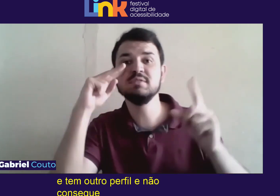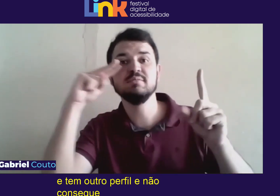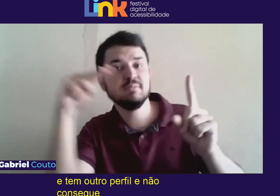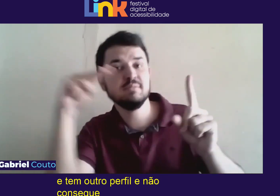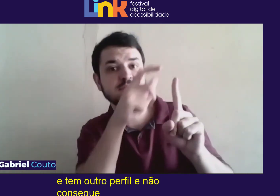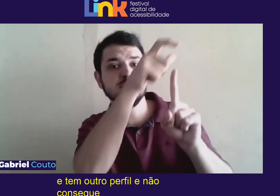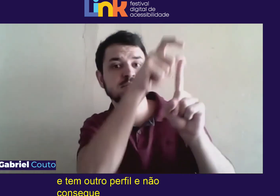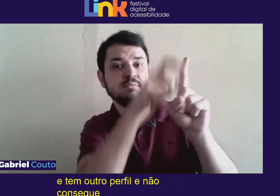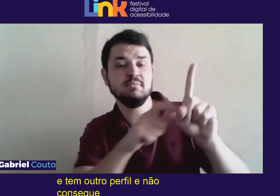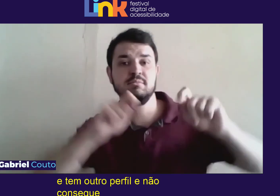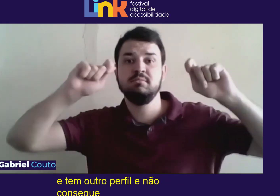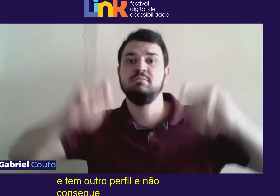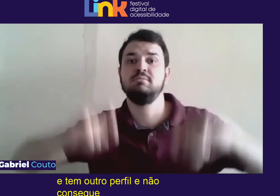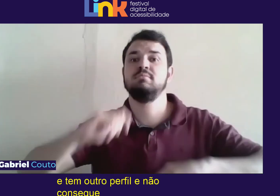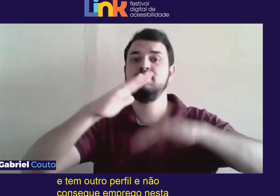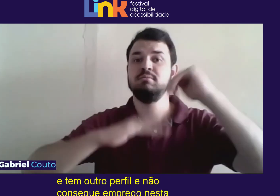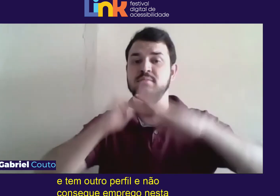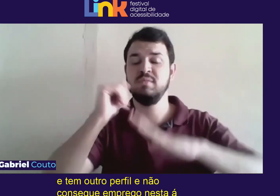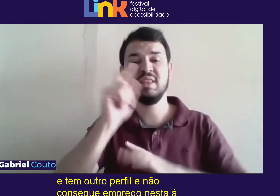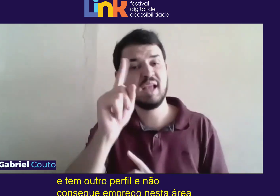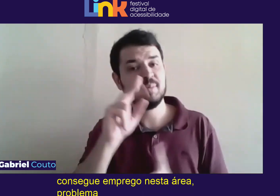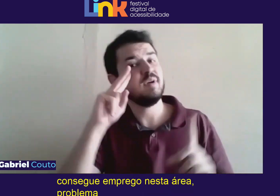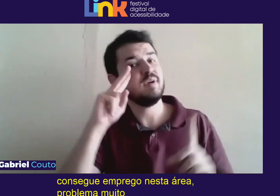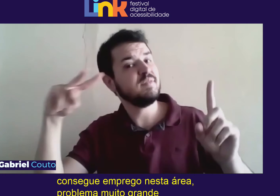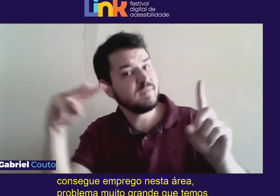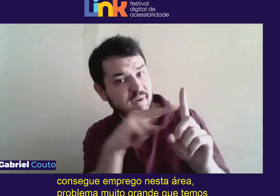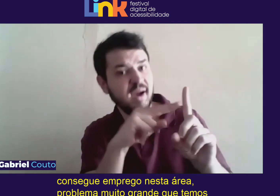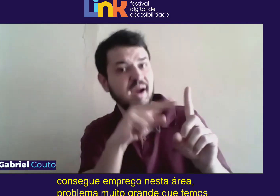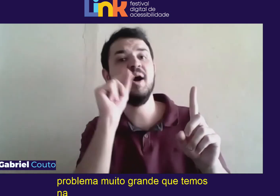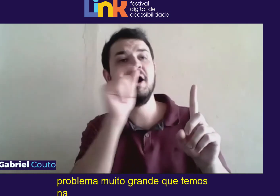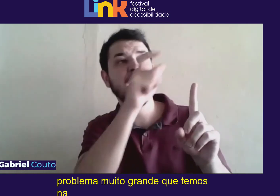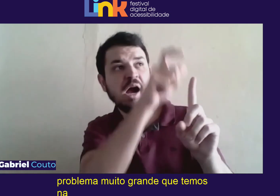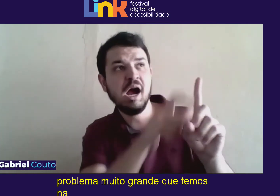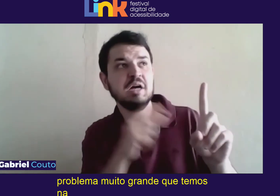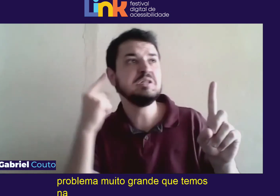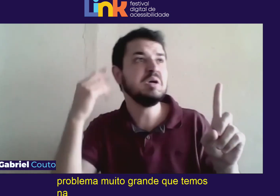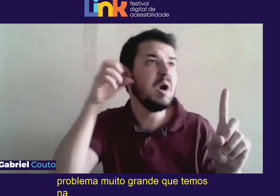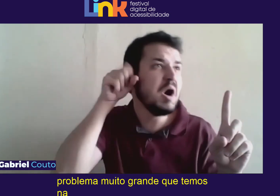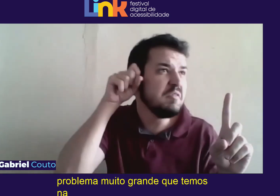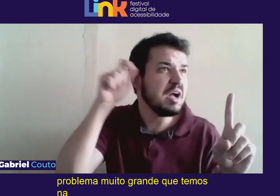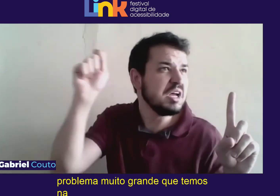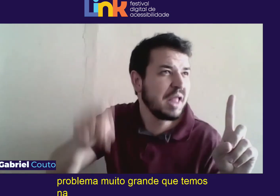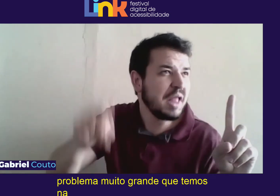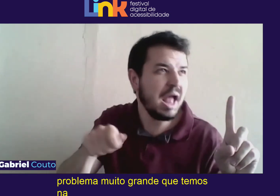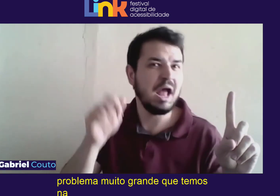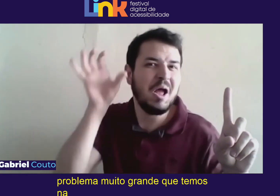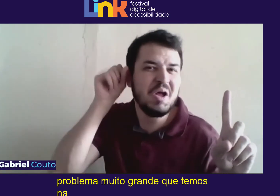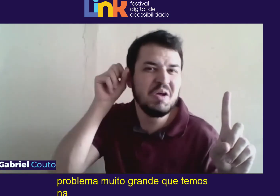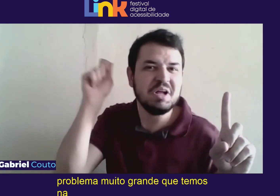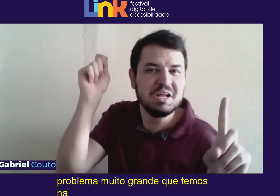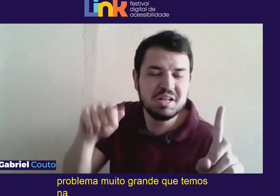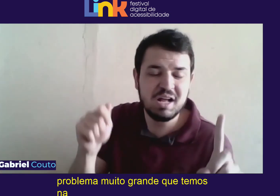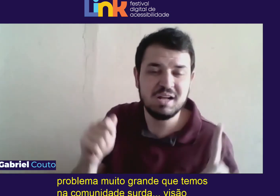nós temos na comunidade surda. É a visão que a sociedade tem de incapacidade